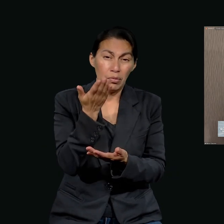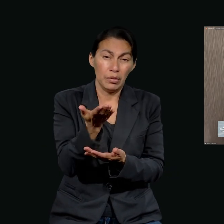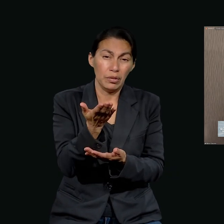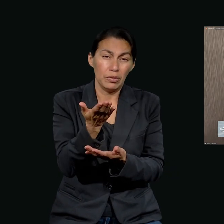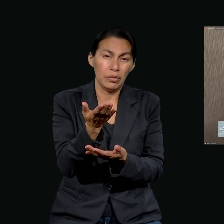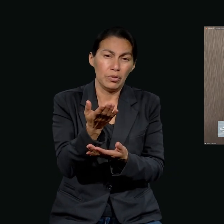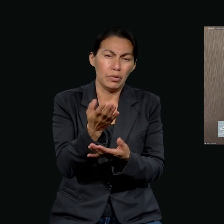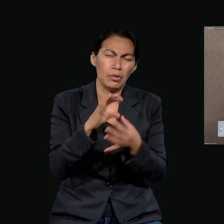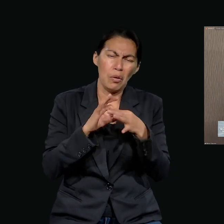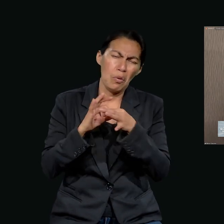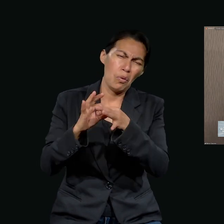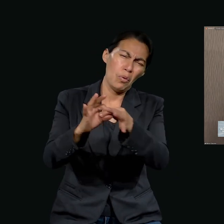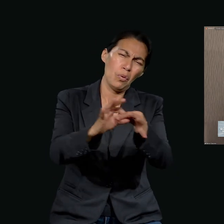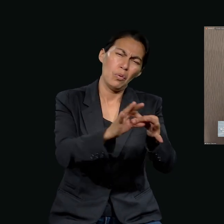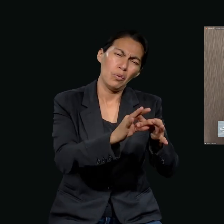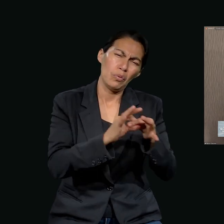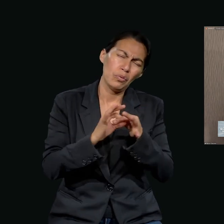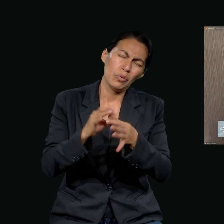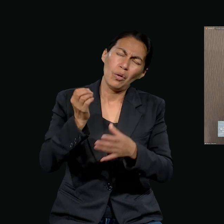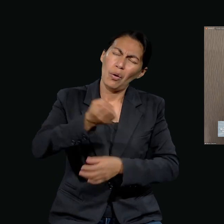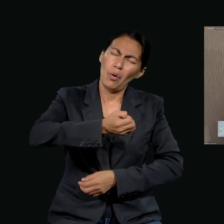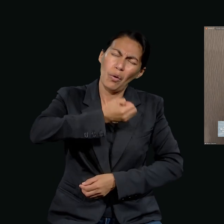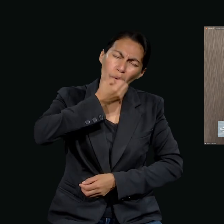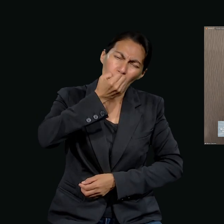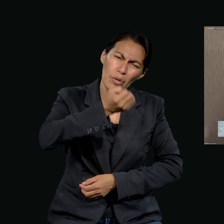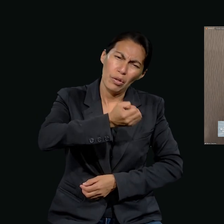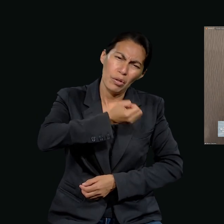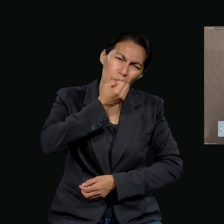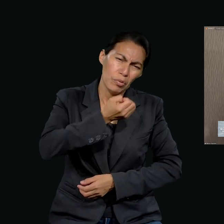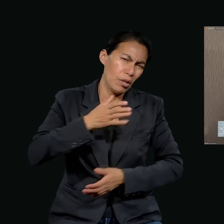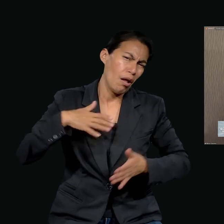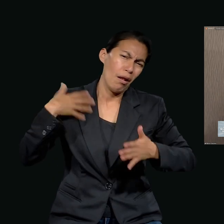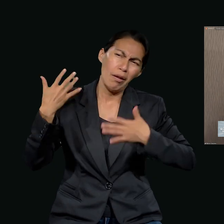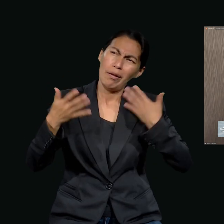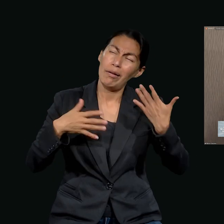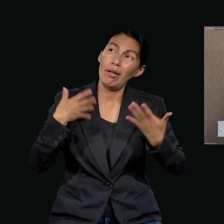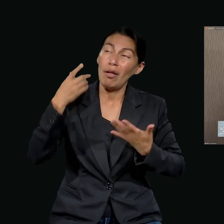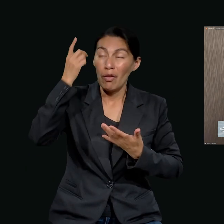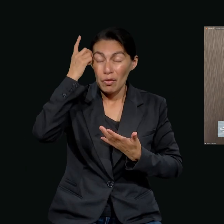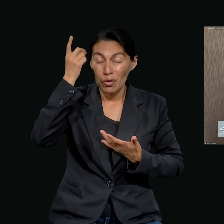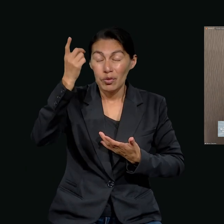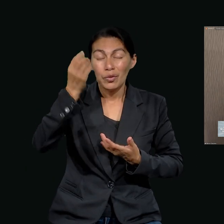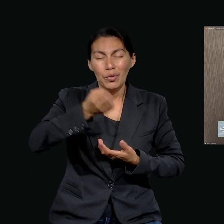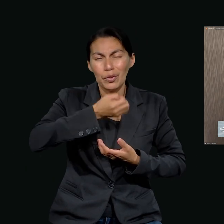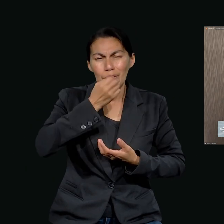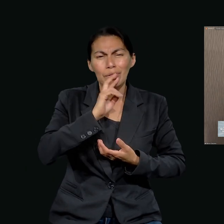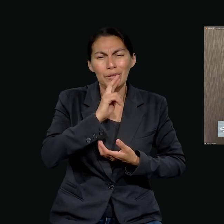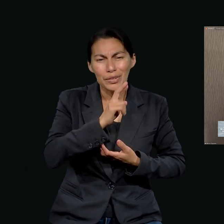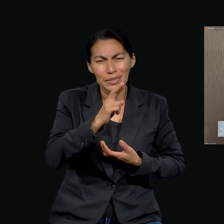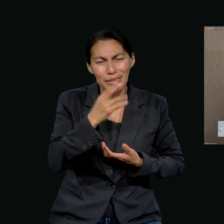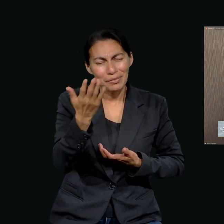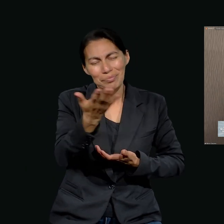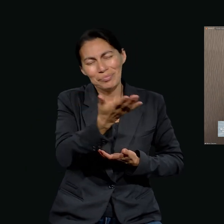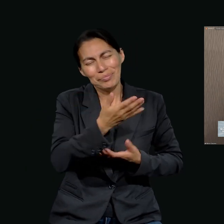peticiones y agradeciendo a Dios y alegrándonos con aquellas oraciones contestadas. Noten